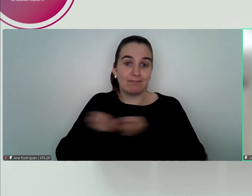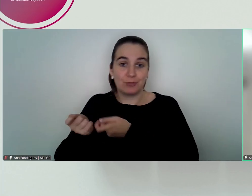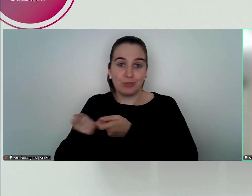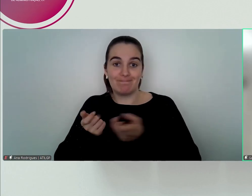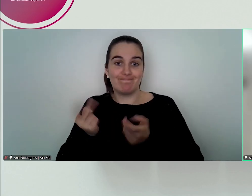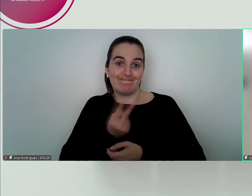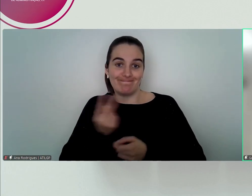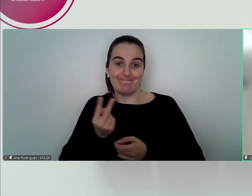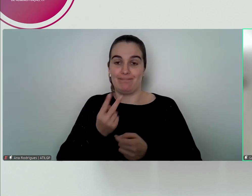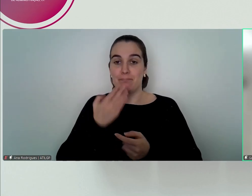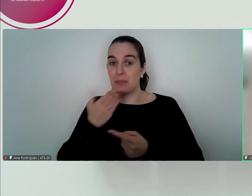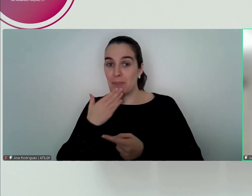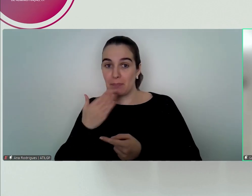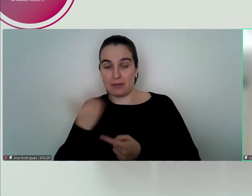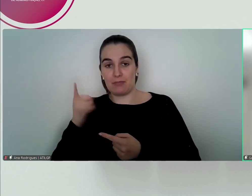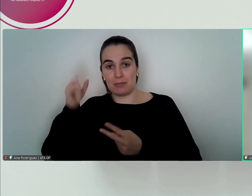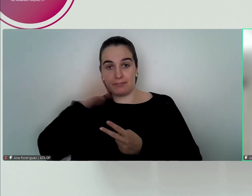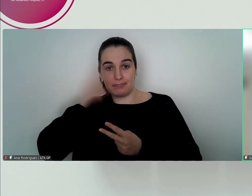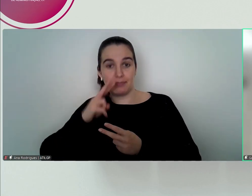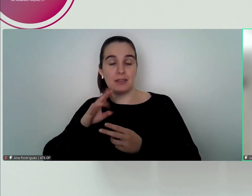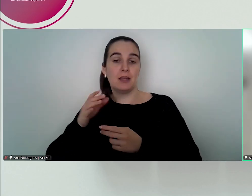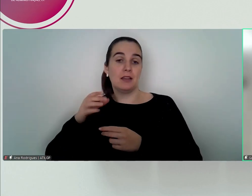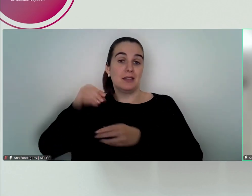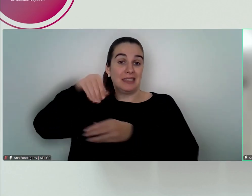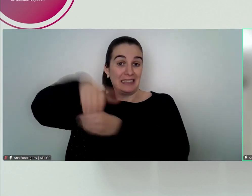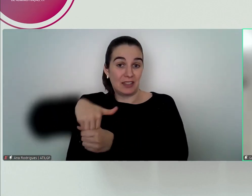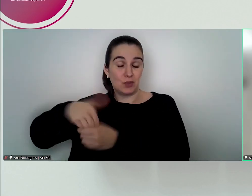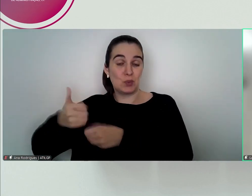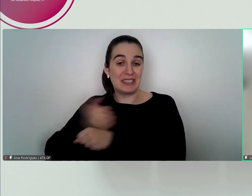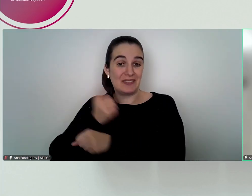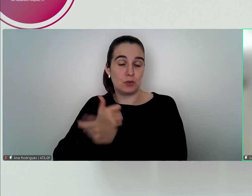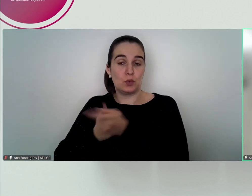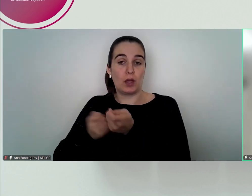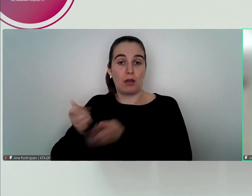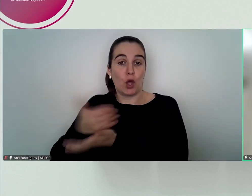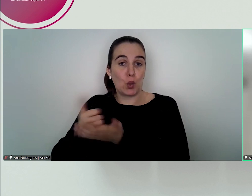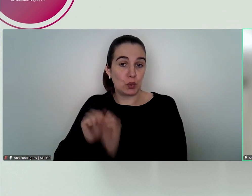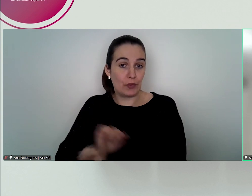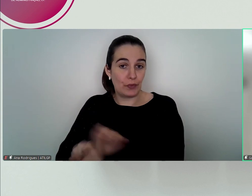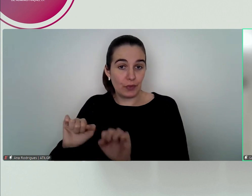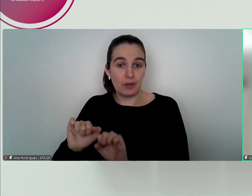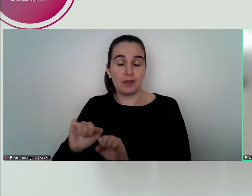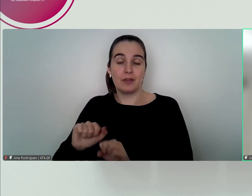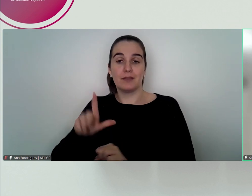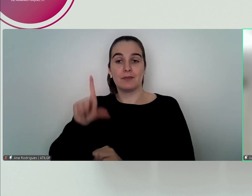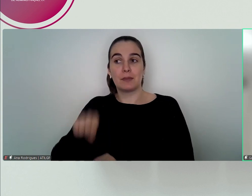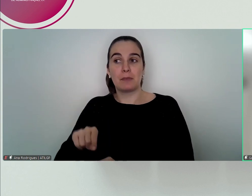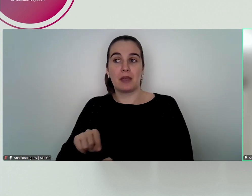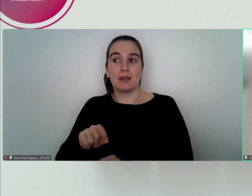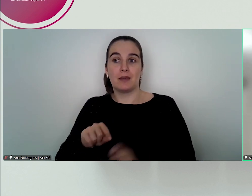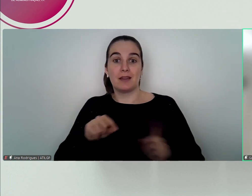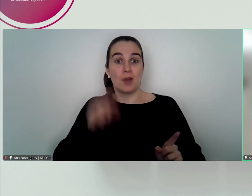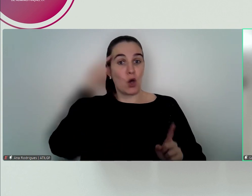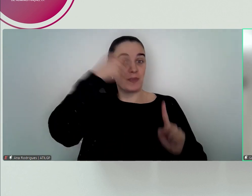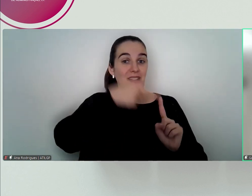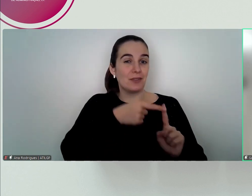as solicitações, entre aquilo que são os recursos das organizações, entre aquilo que é também o